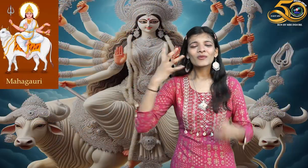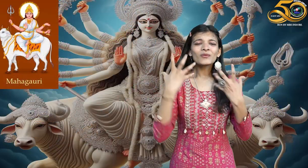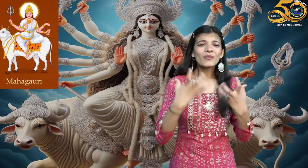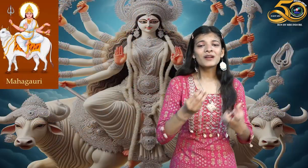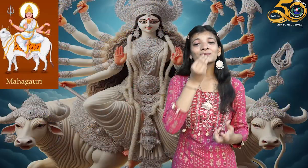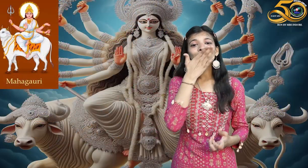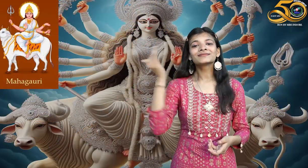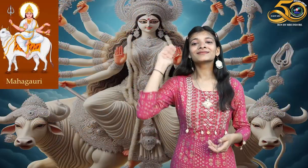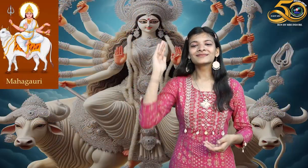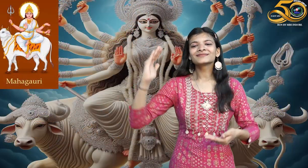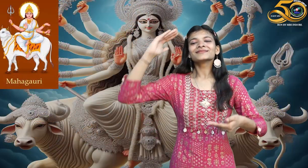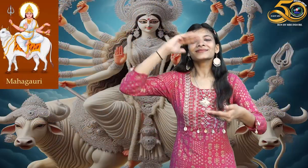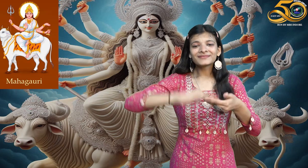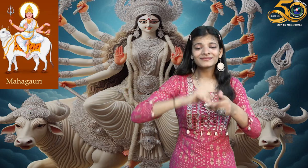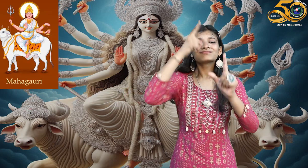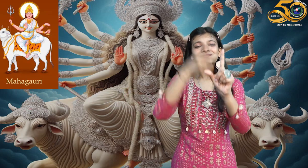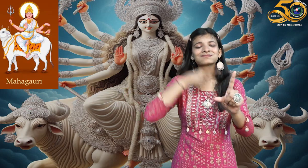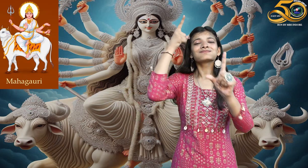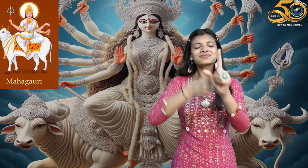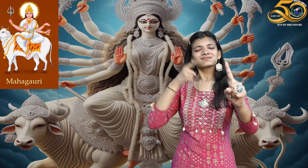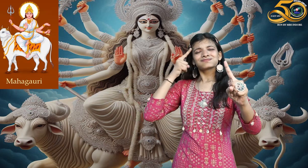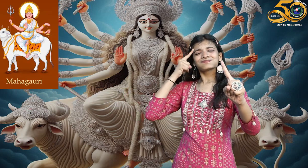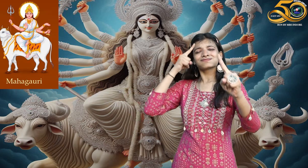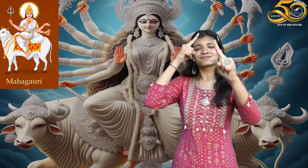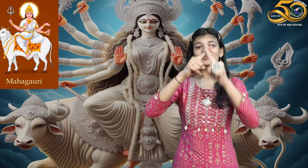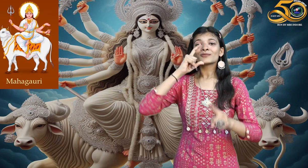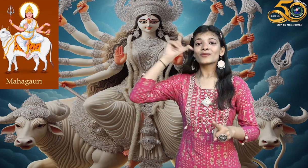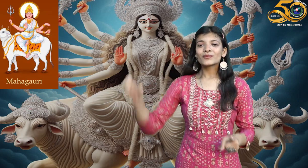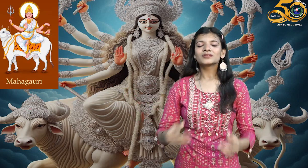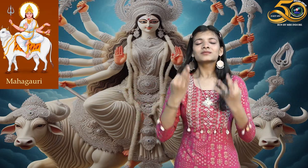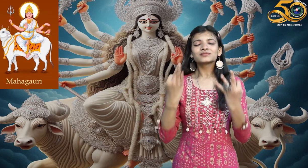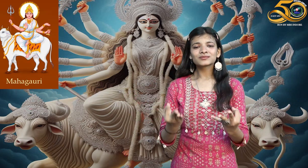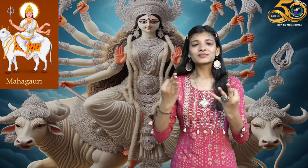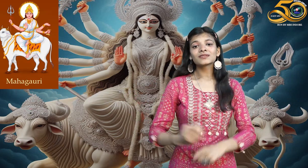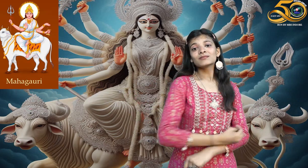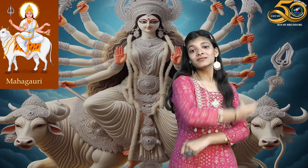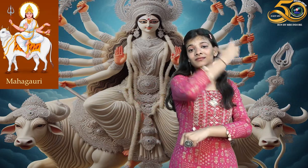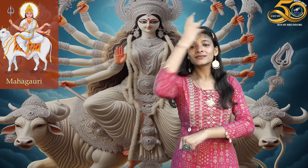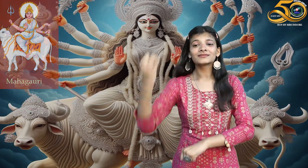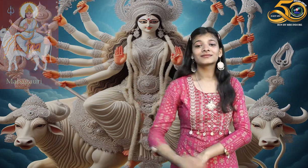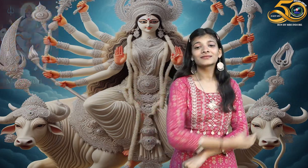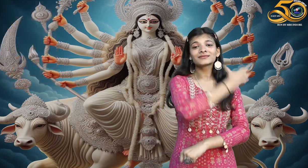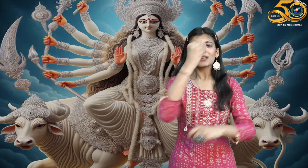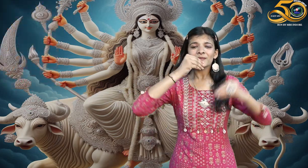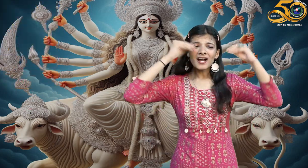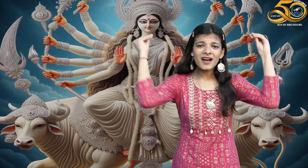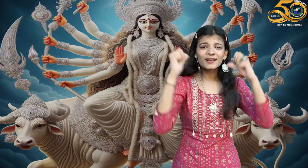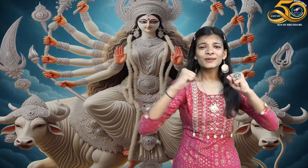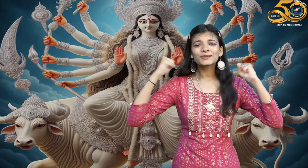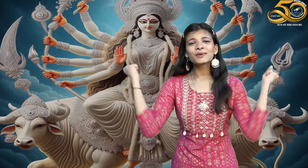अतियन्ती सुन दर है शिवजी से विभा करने के लिए उन्होंने कई सालों तक बिना रुके कठोर तपस्या